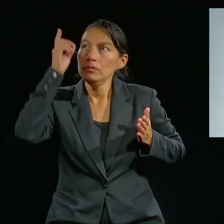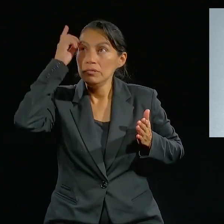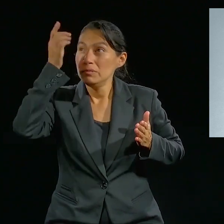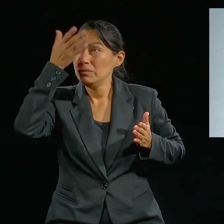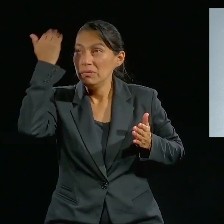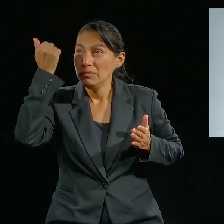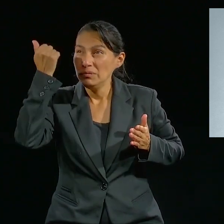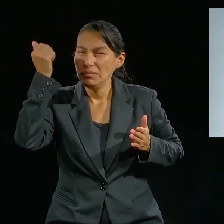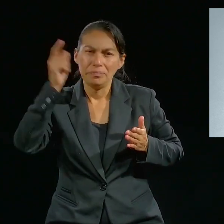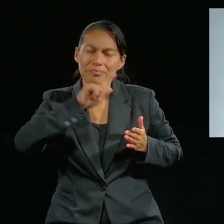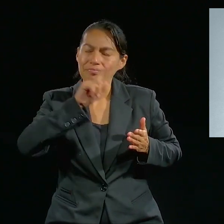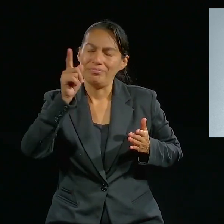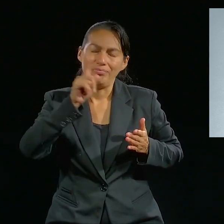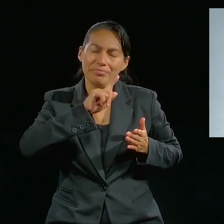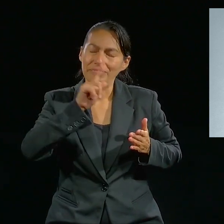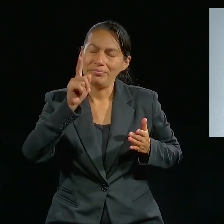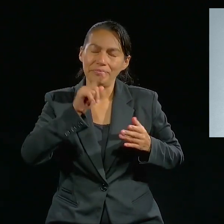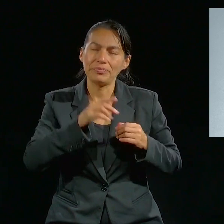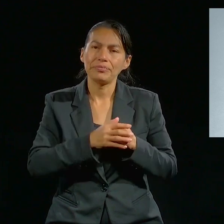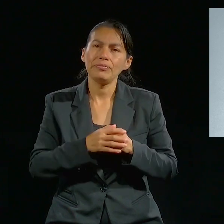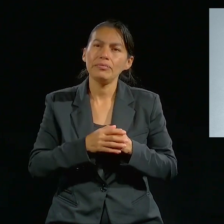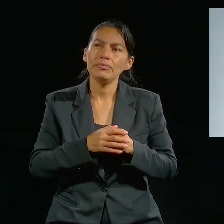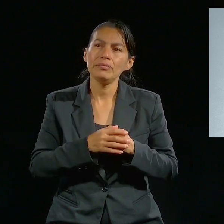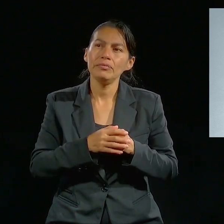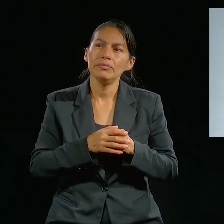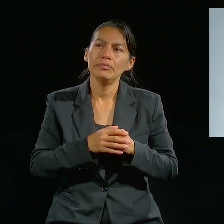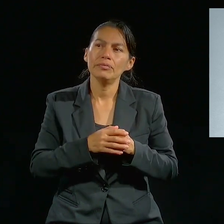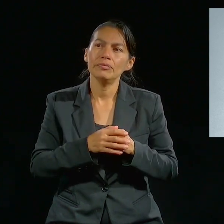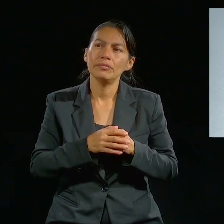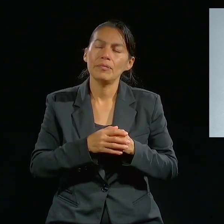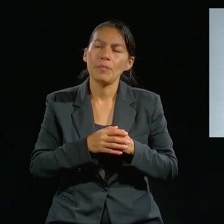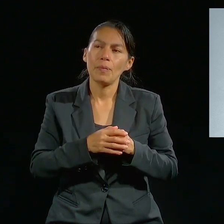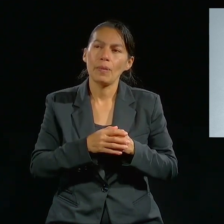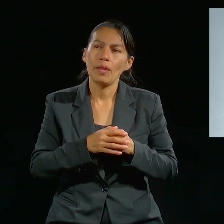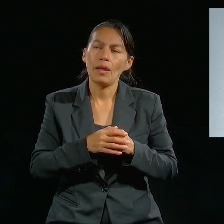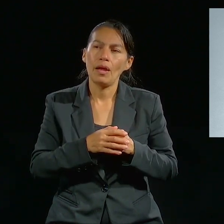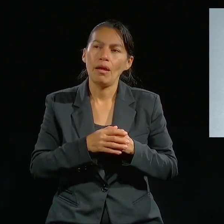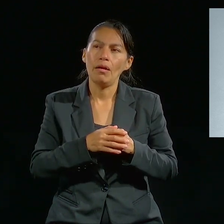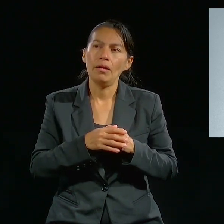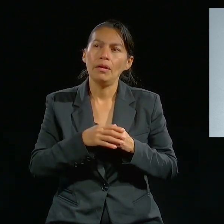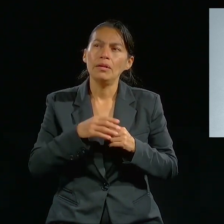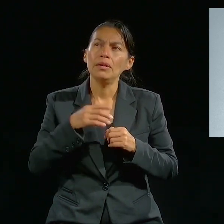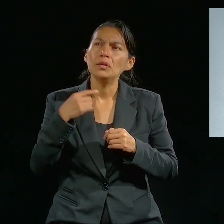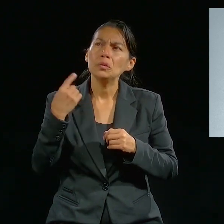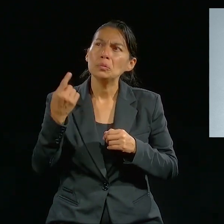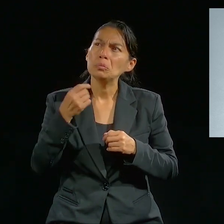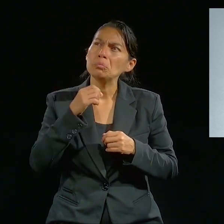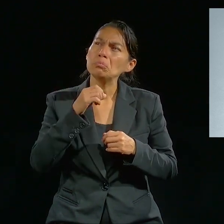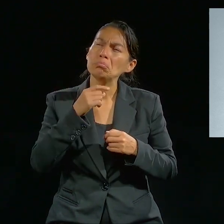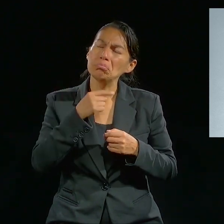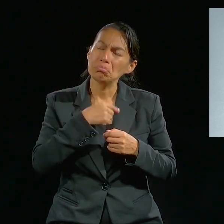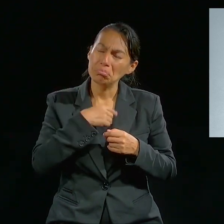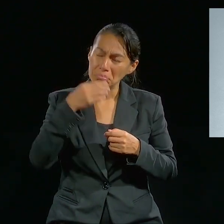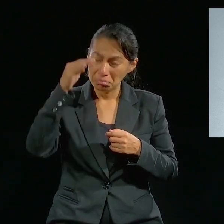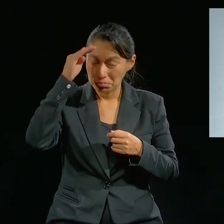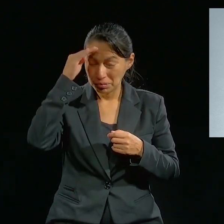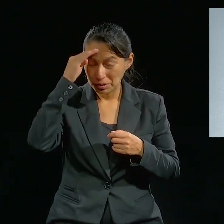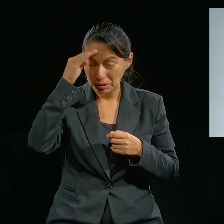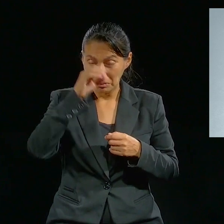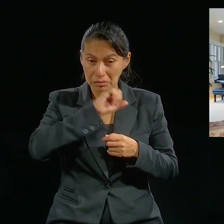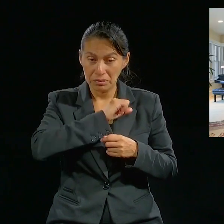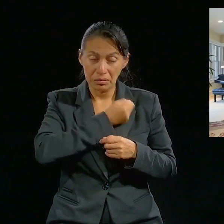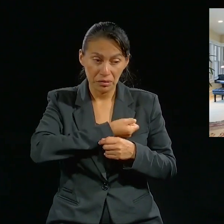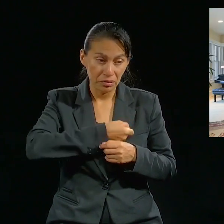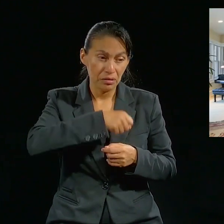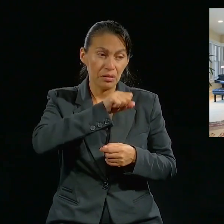Dios no lo sepa, creo que inclusive de forma parte de nuestra salud mental,